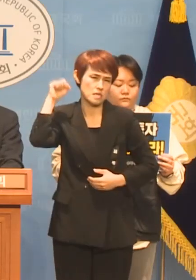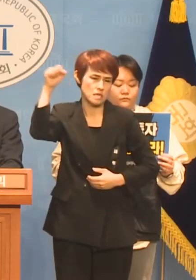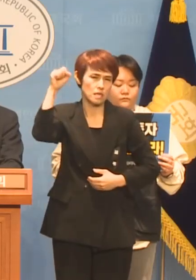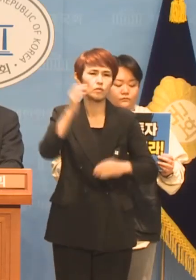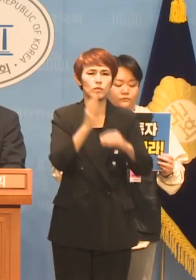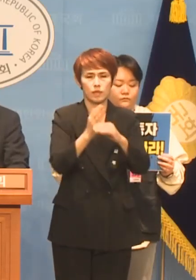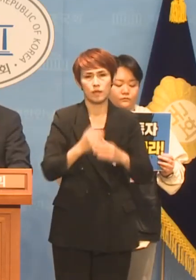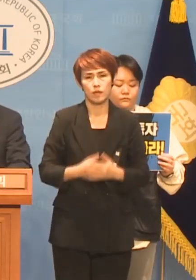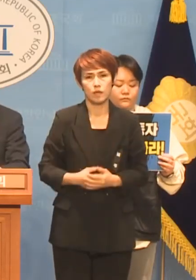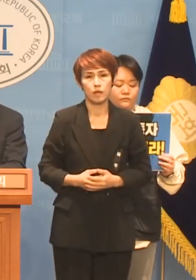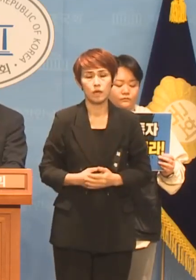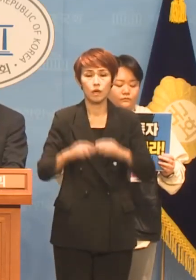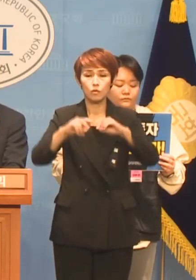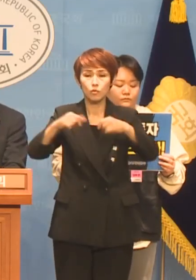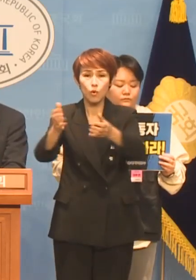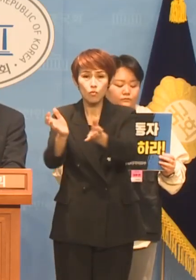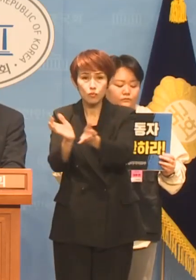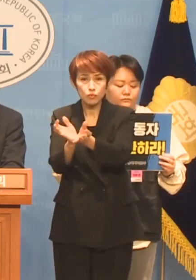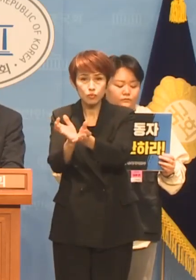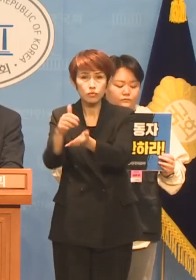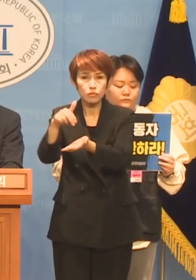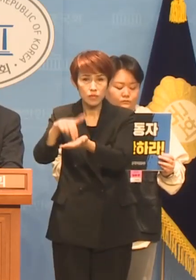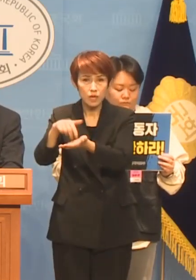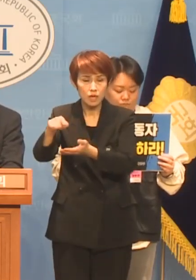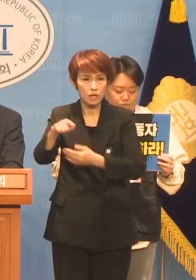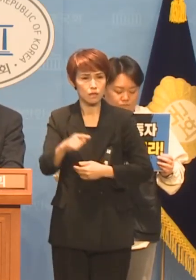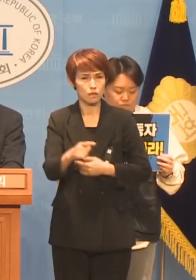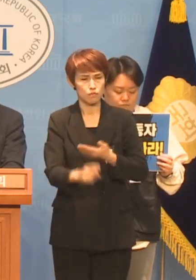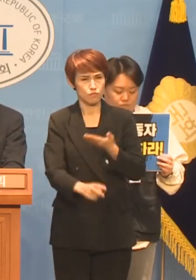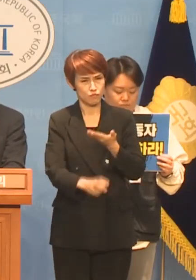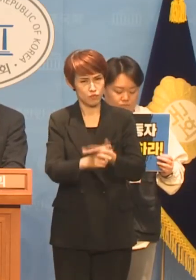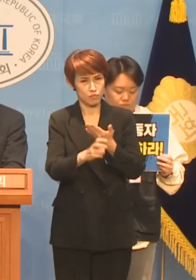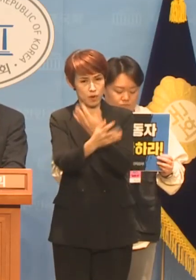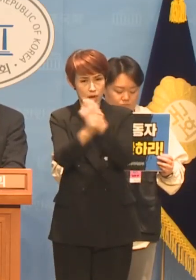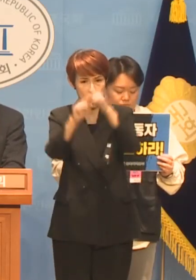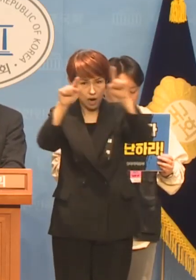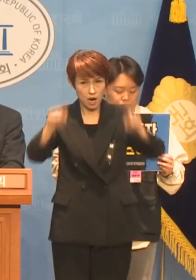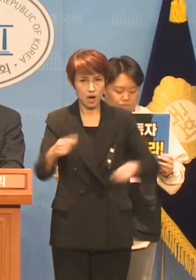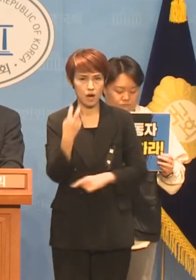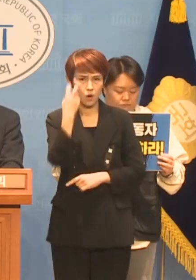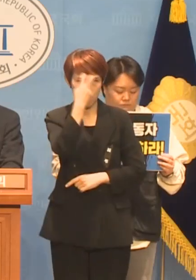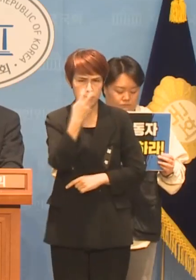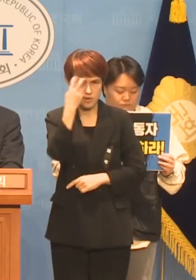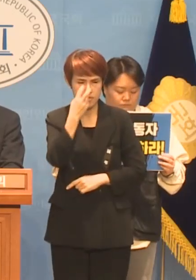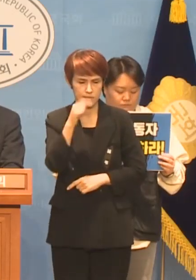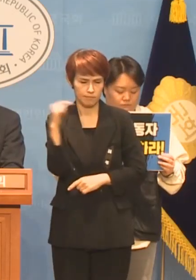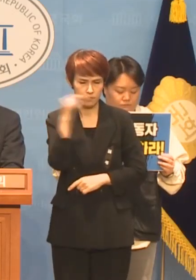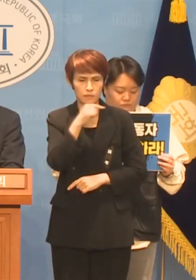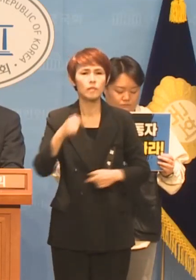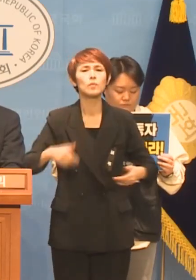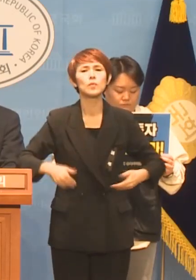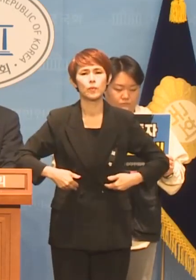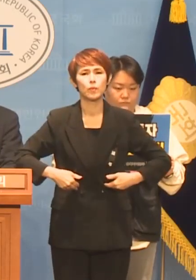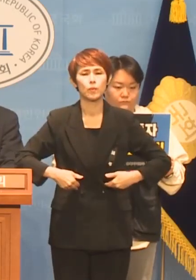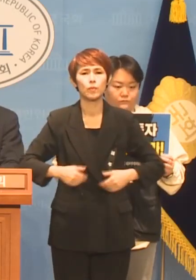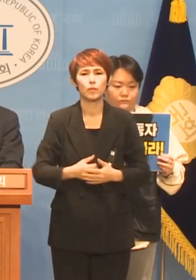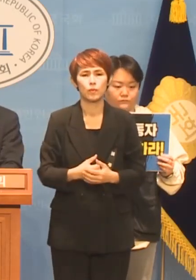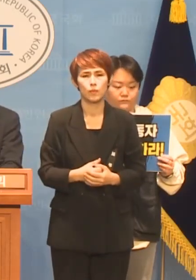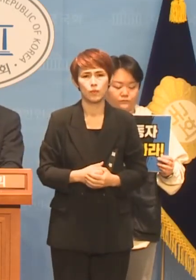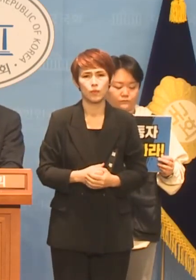때문입니다. 국토부는 부정부당한 위법적인 계약서에 대한 관리감독을 철저히 해야 할 책임이